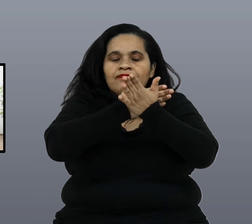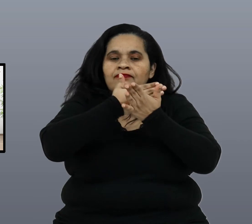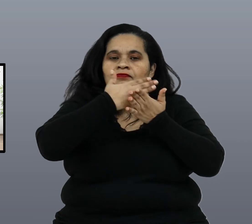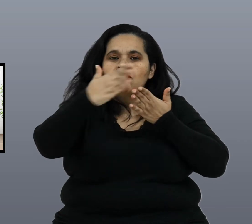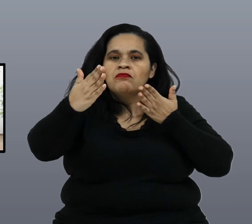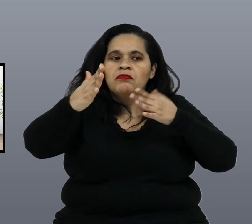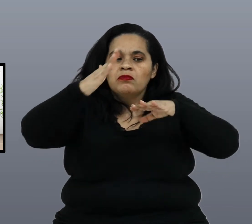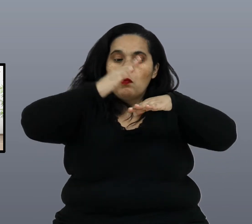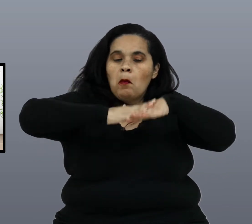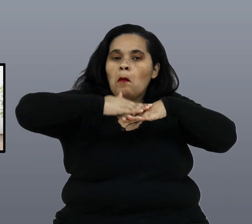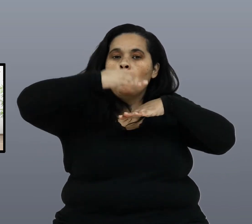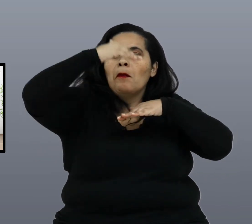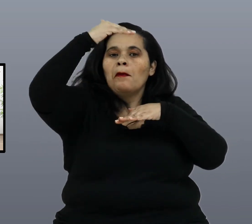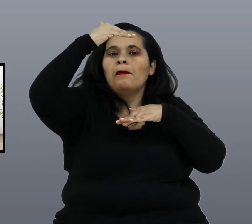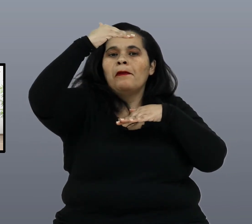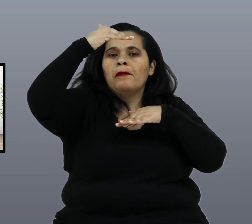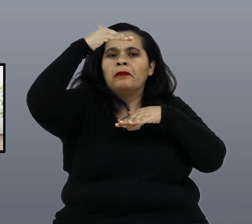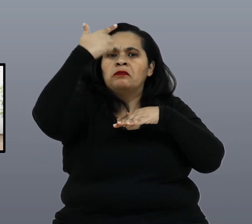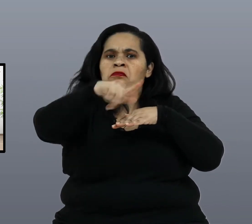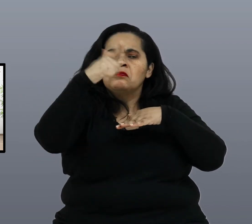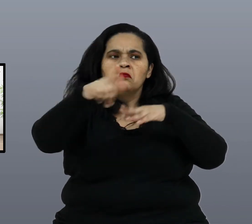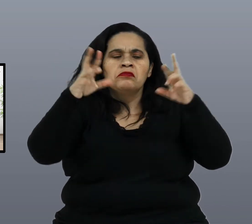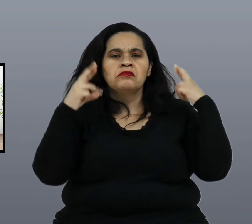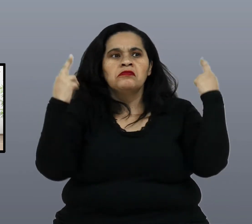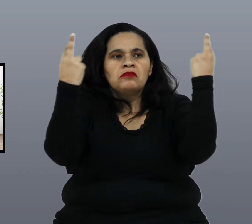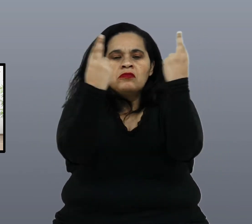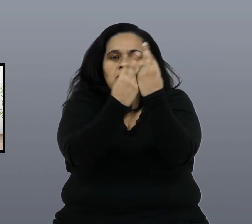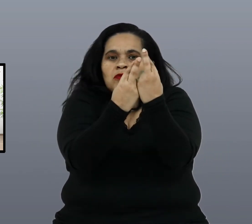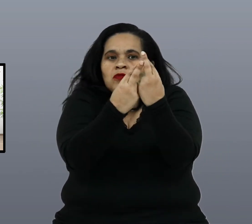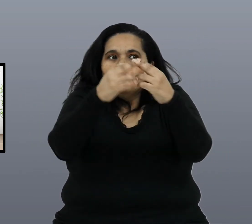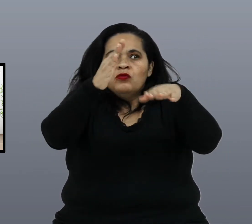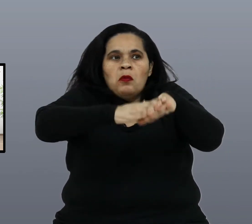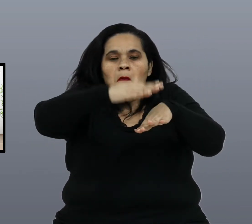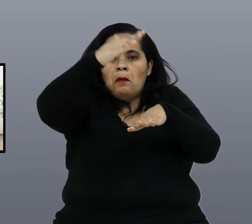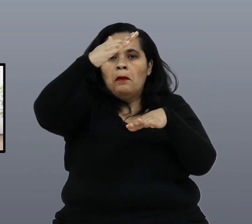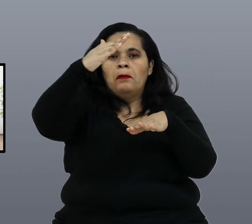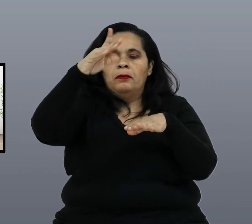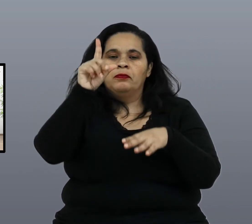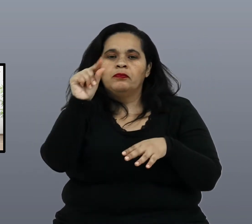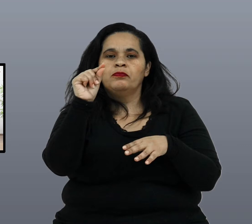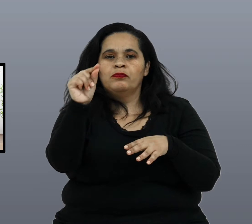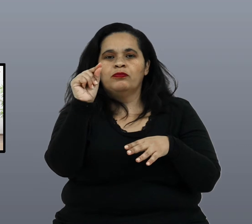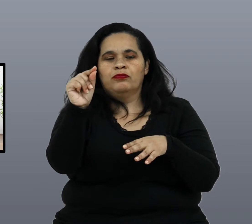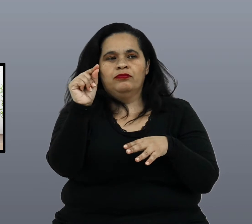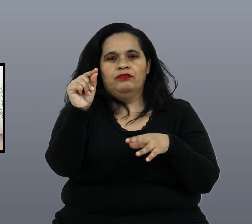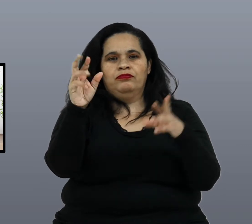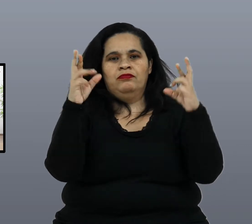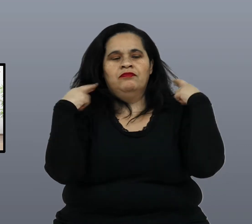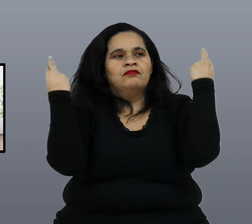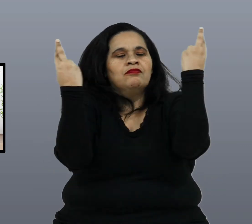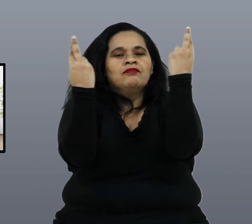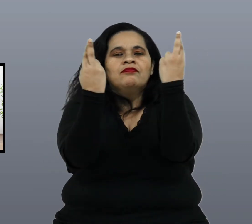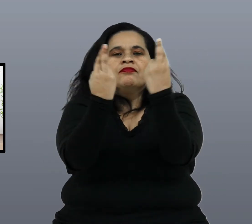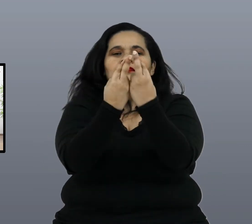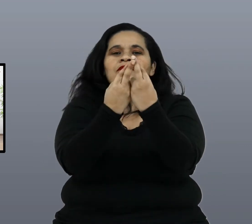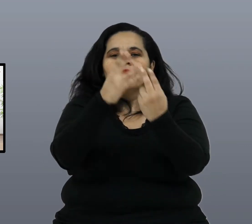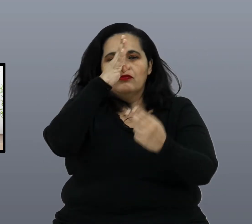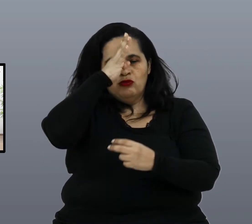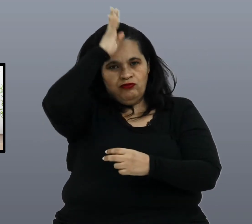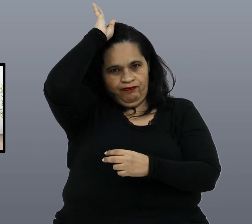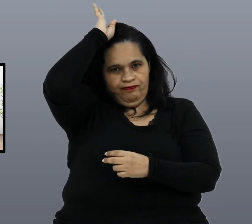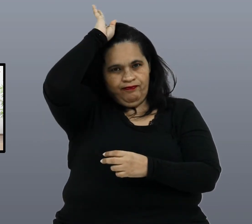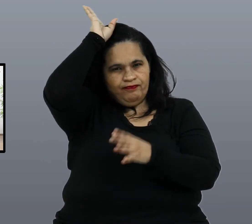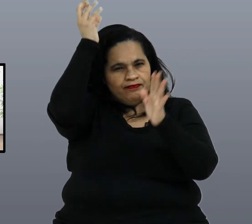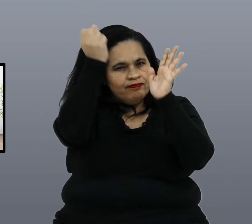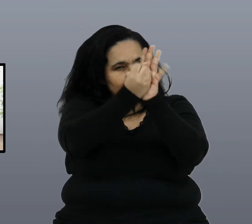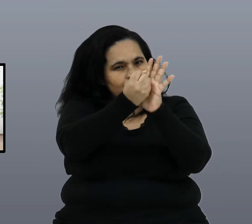ou seja, não teve nenhum império maior do que o Império Romano, né? E é o que mais durou também, né? Ele começa ali um século